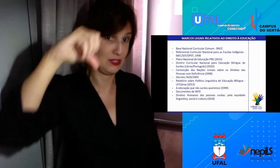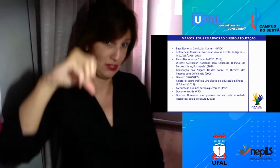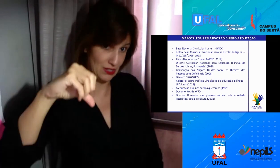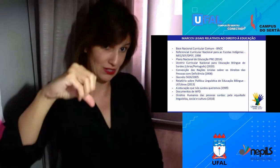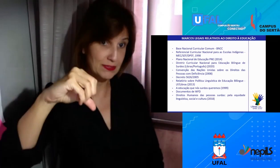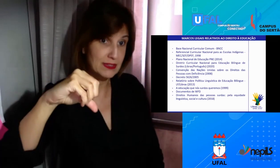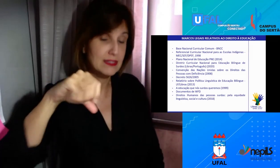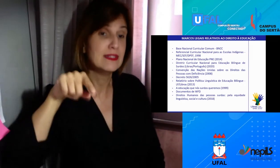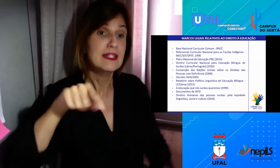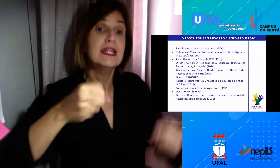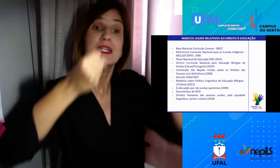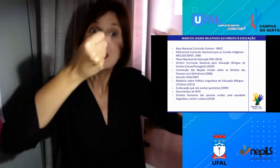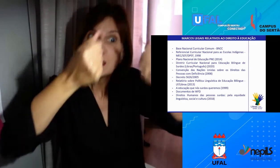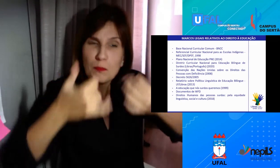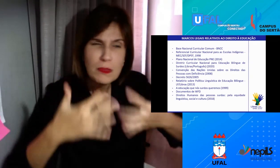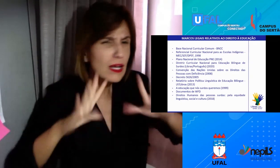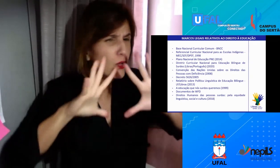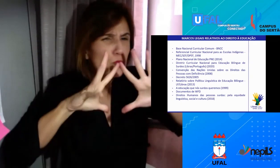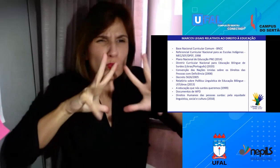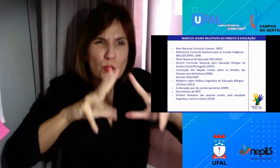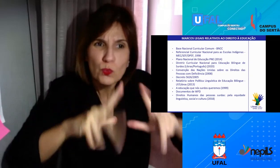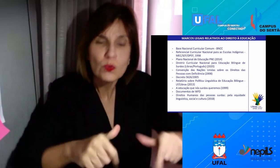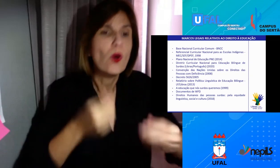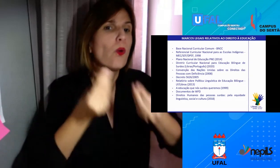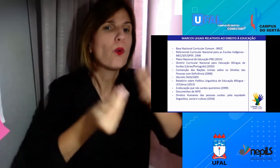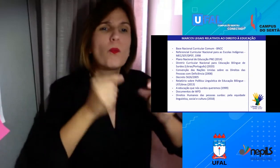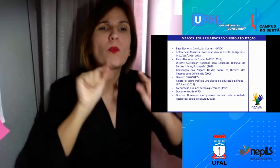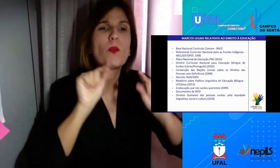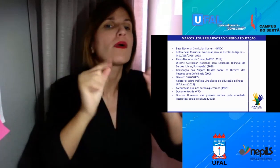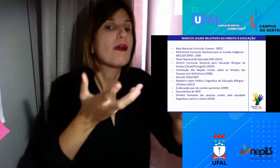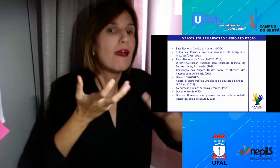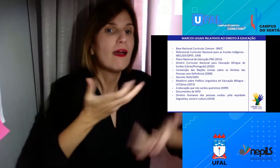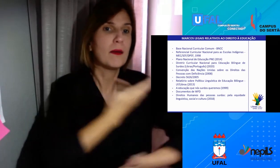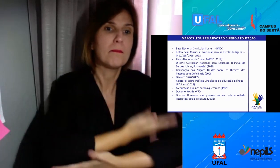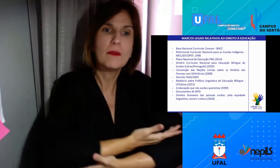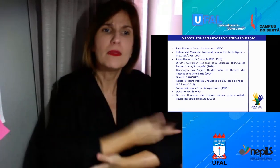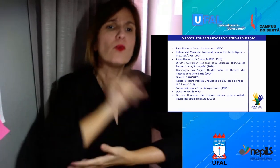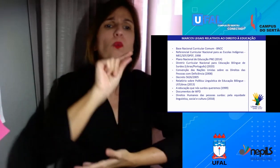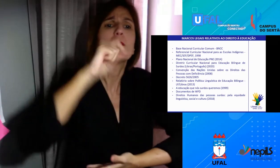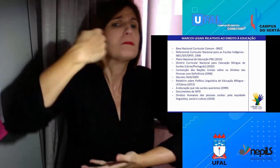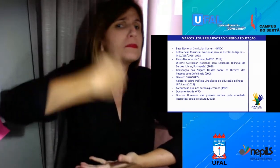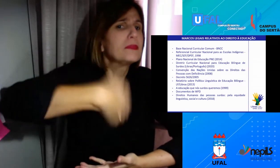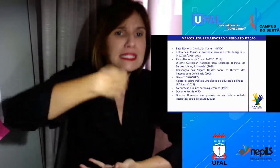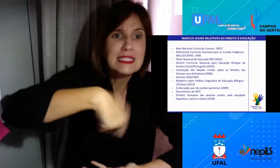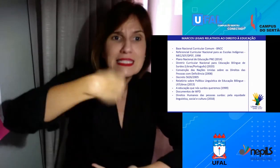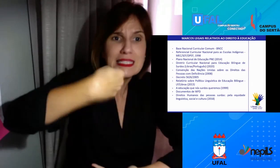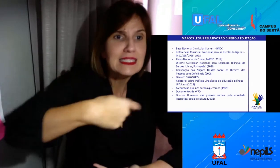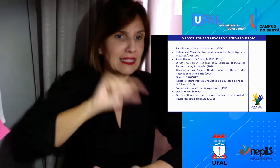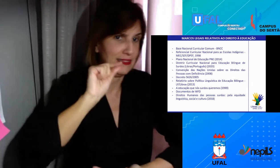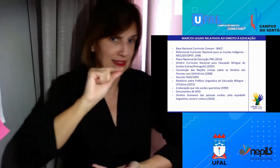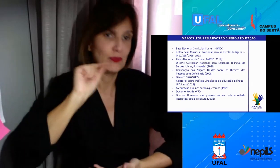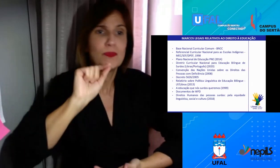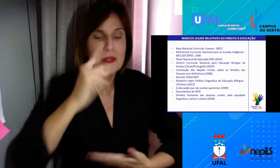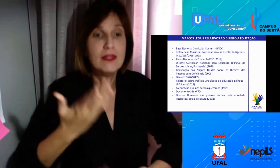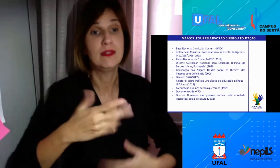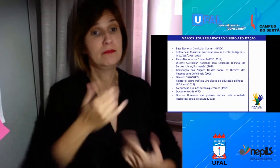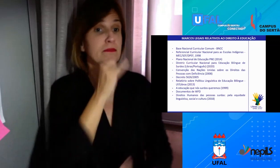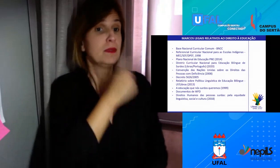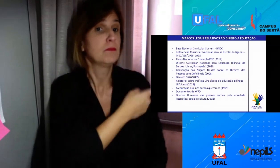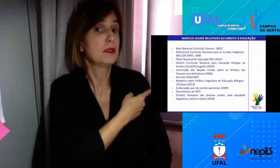Também foi utilizado o documento A Educação que Nós Surdos Queremos, de 1999, que trata de